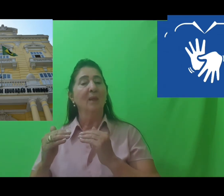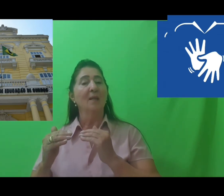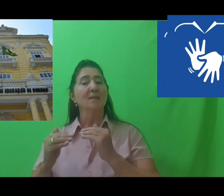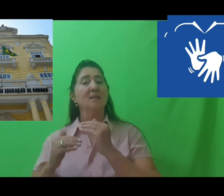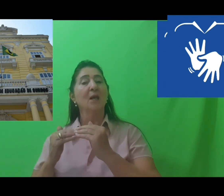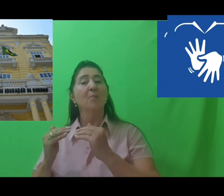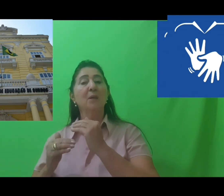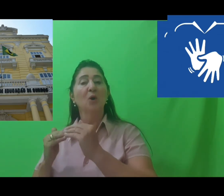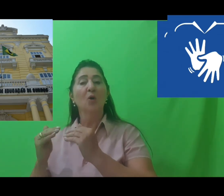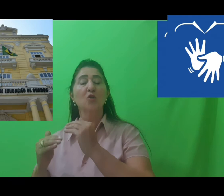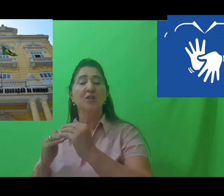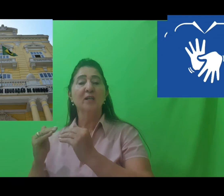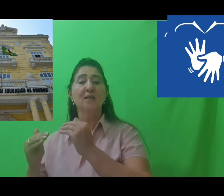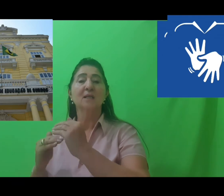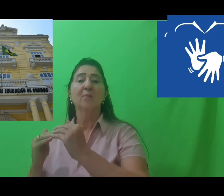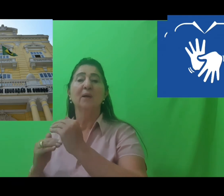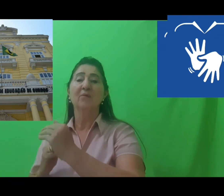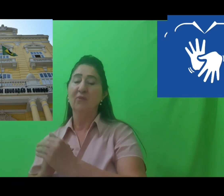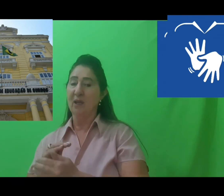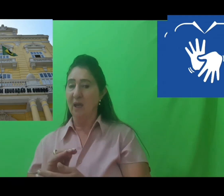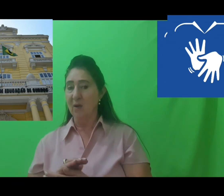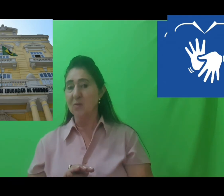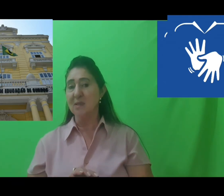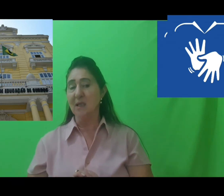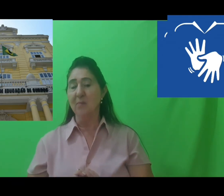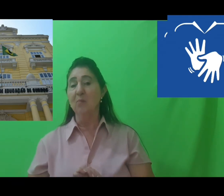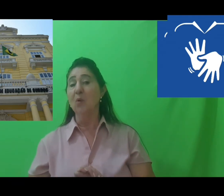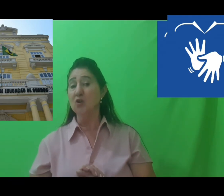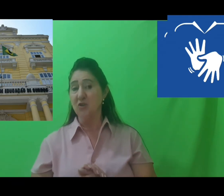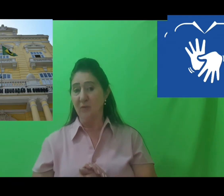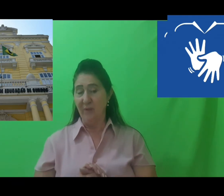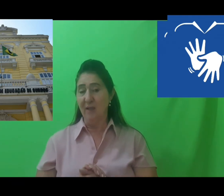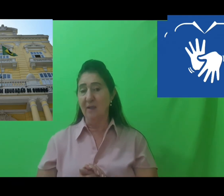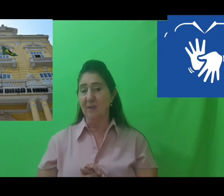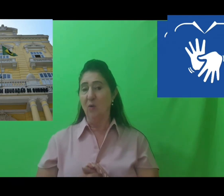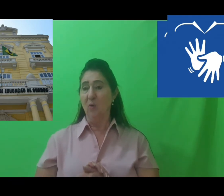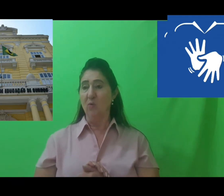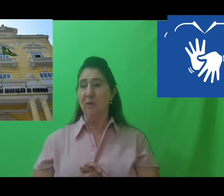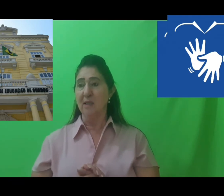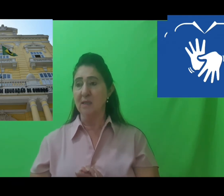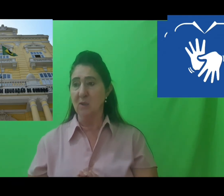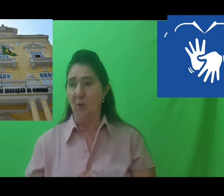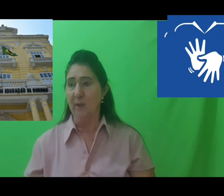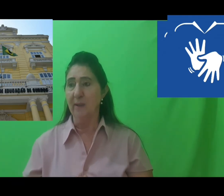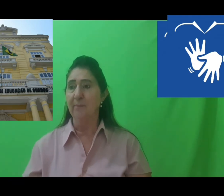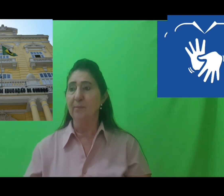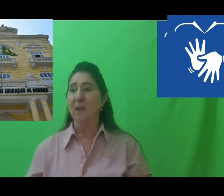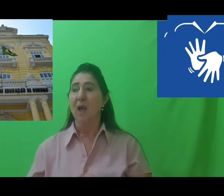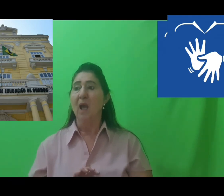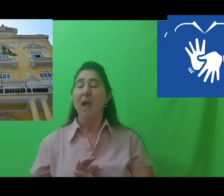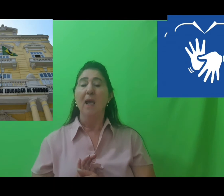as terminologias também vieram se modificando ao longo da história. Em